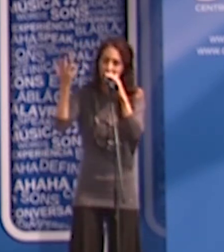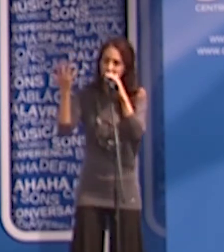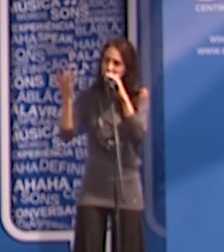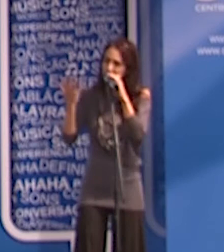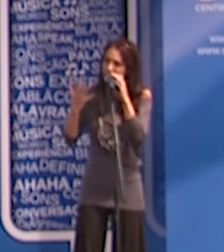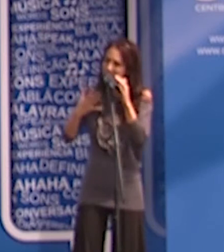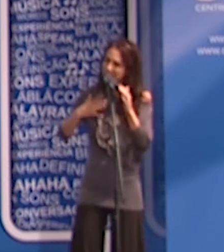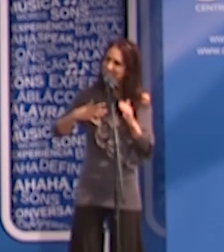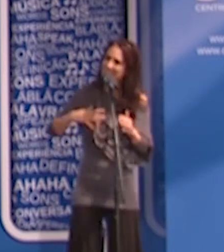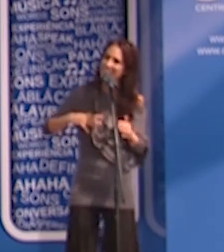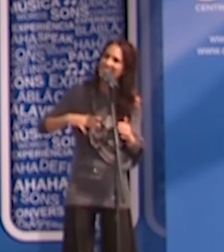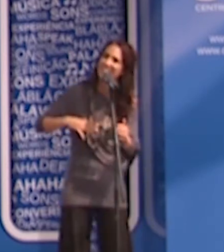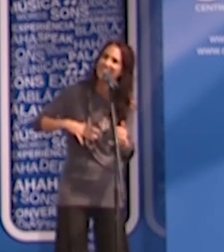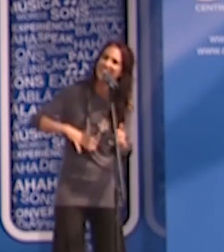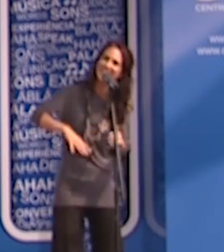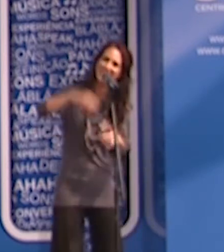Quando